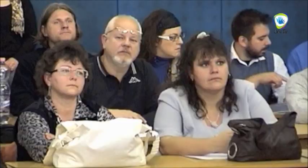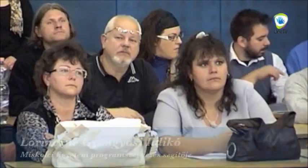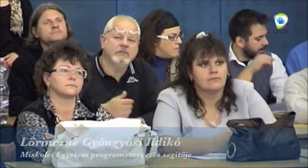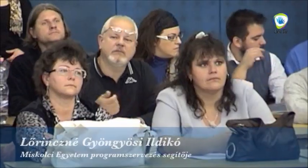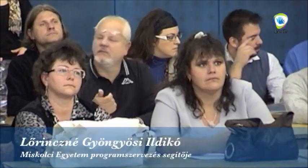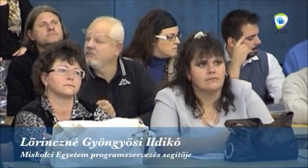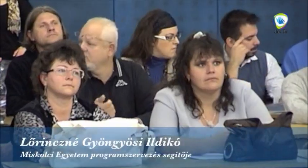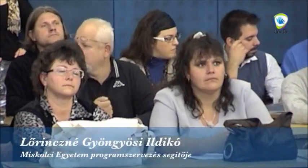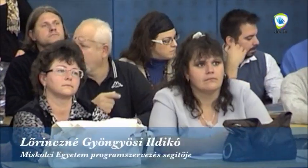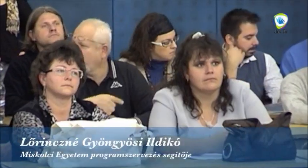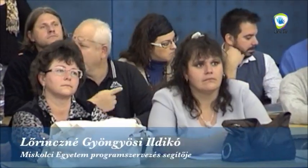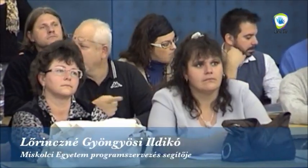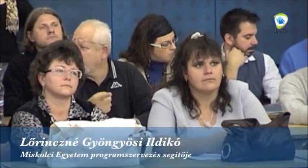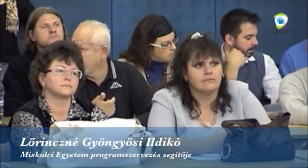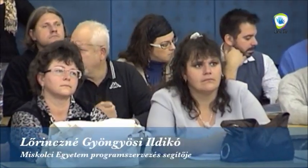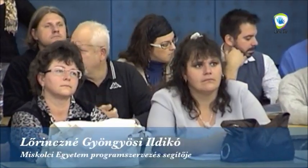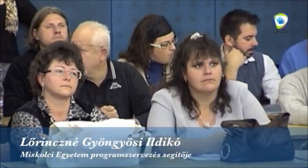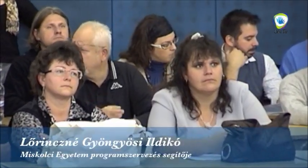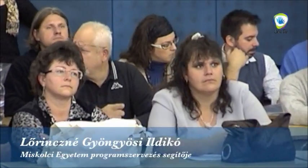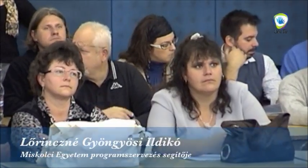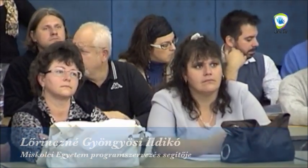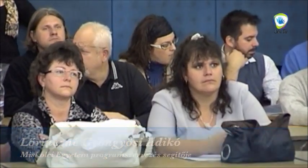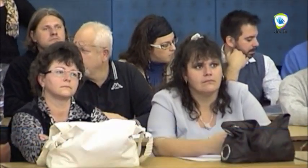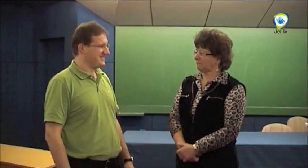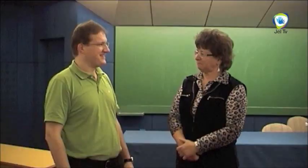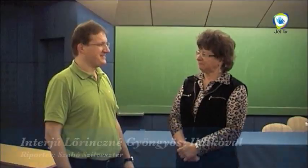A negyedik osztályban kötelezően említ az idő.